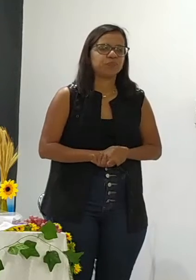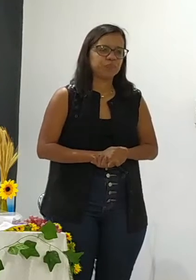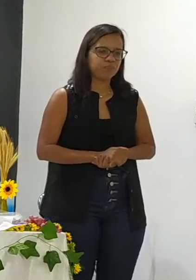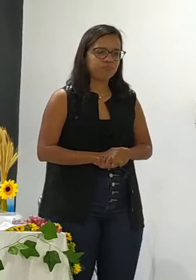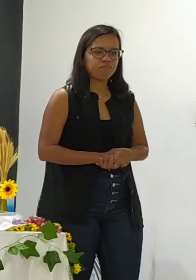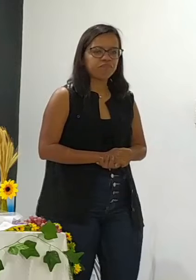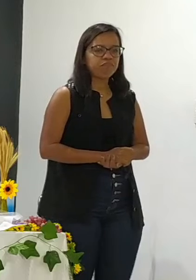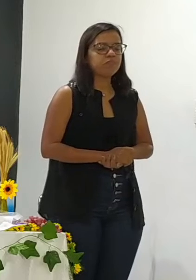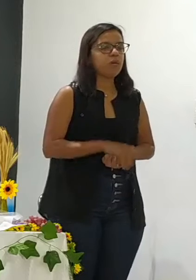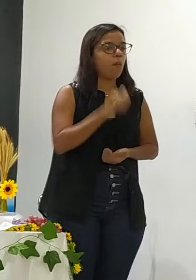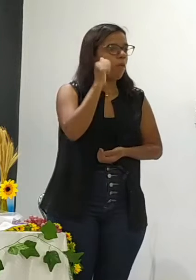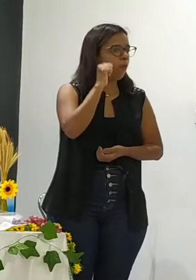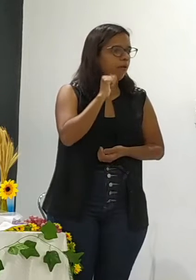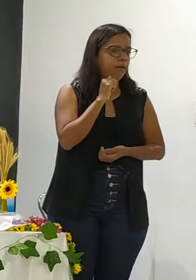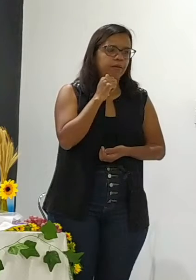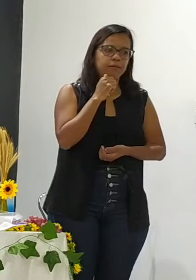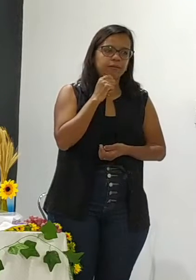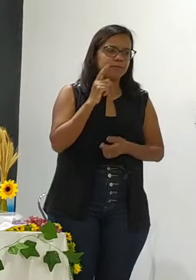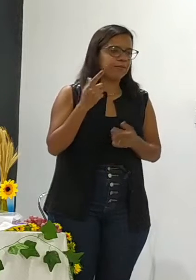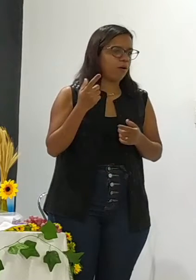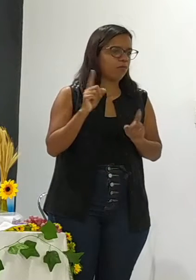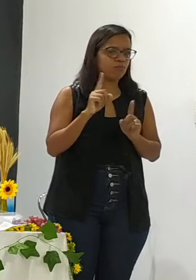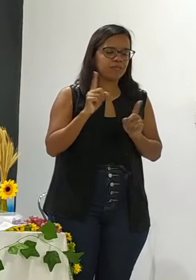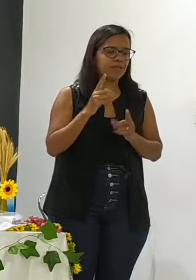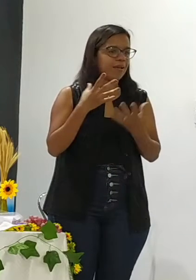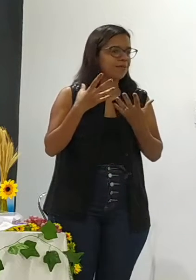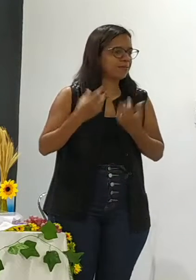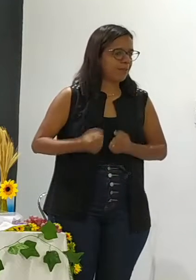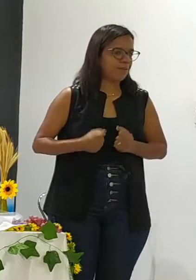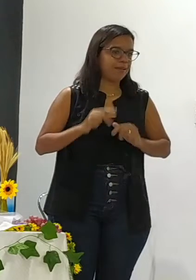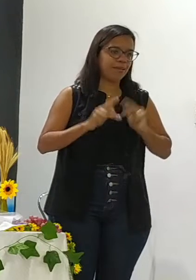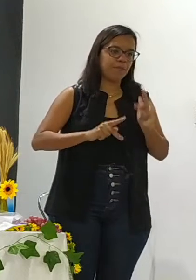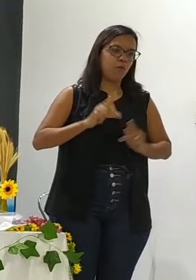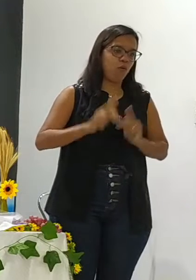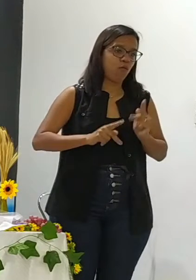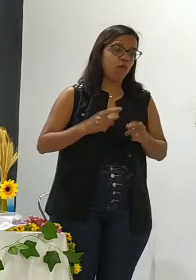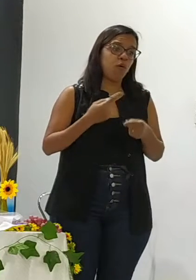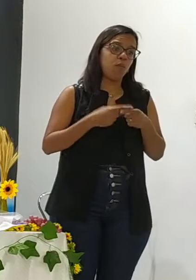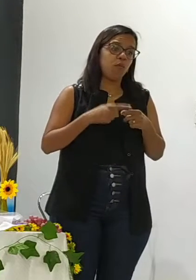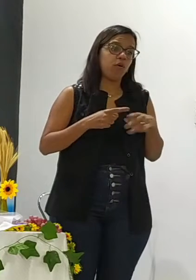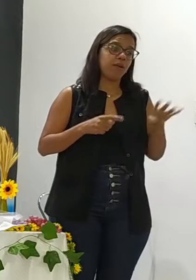do povo de Israel. E Deus, Ele faz uma obra tremenda,